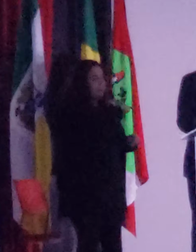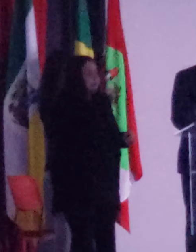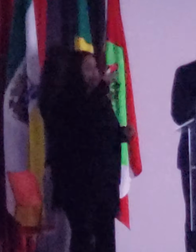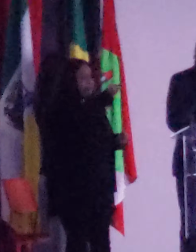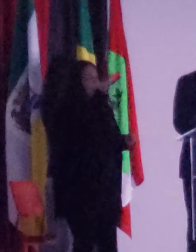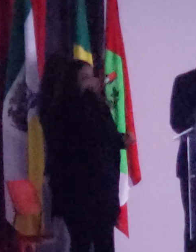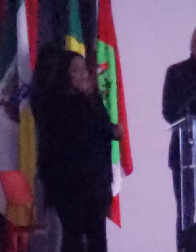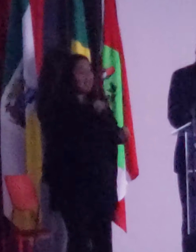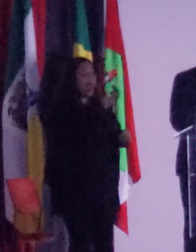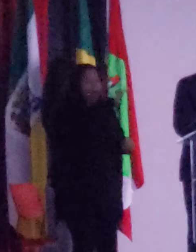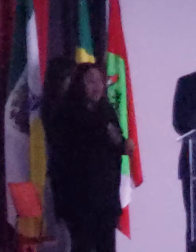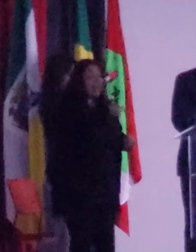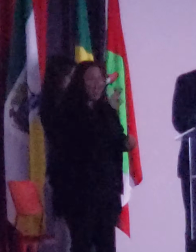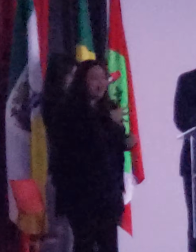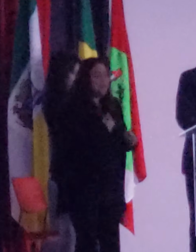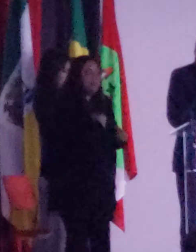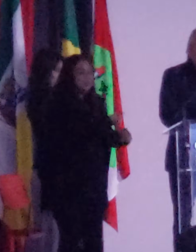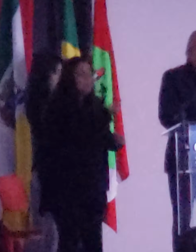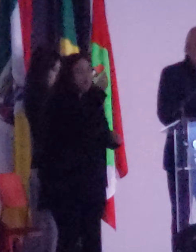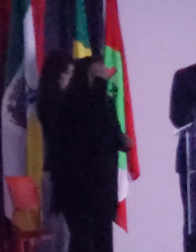prédios de memória,